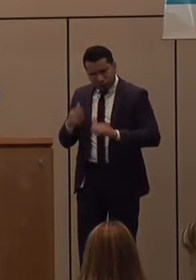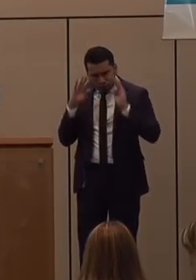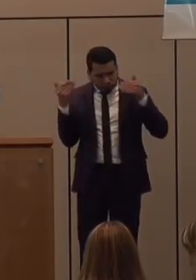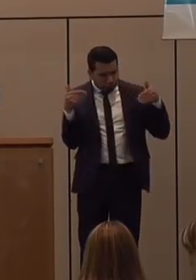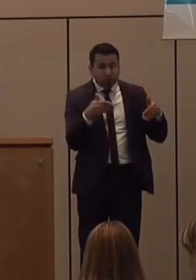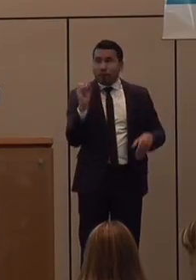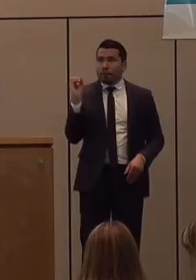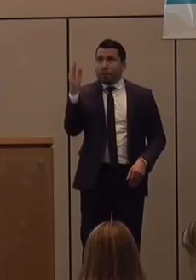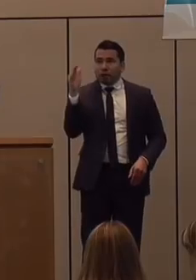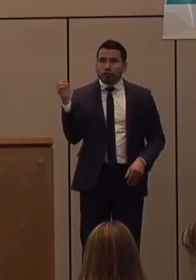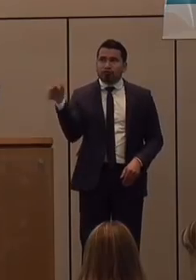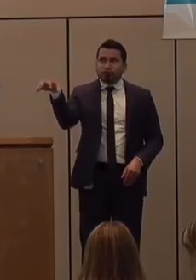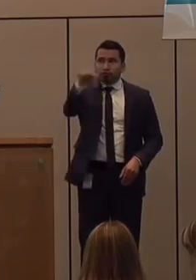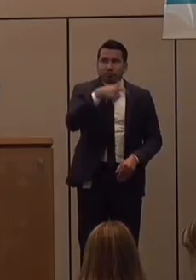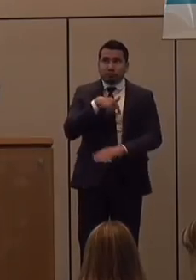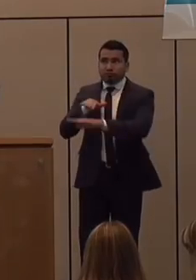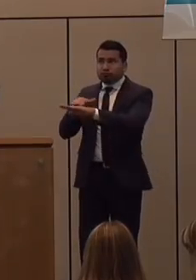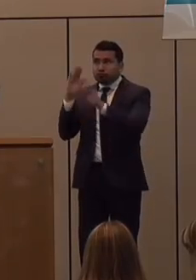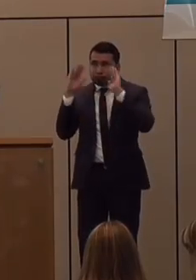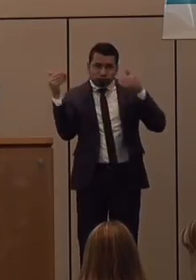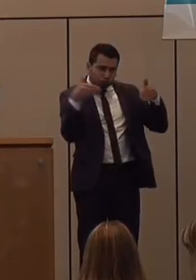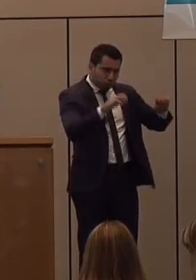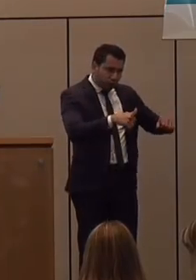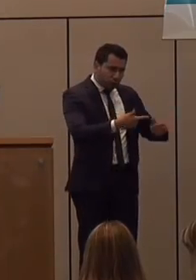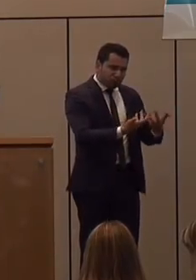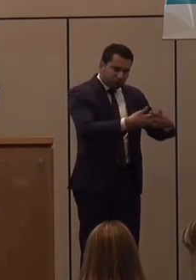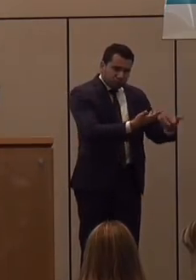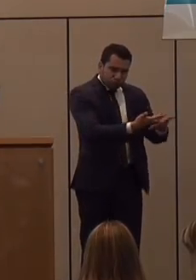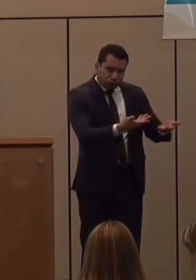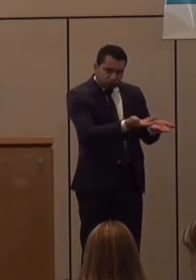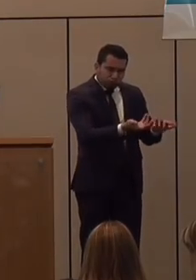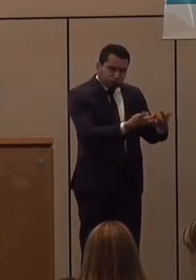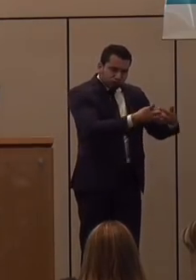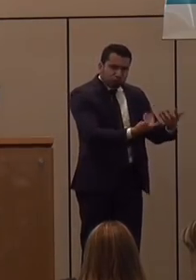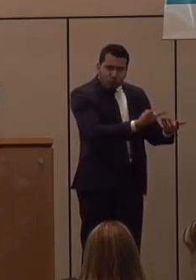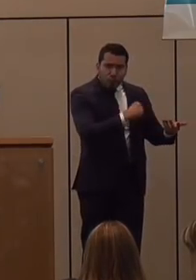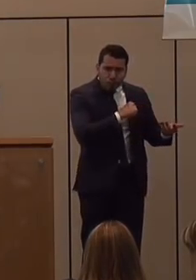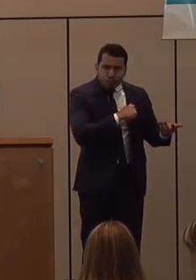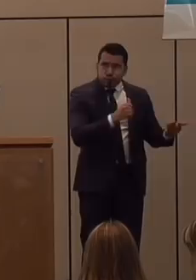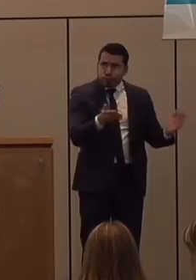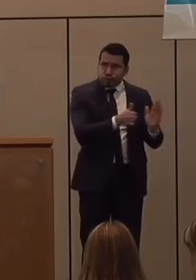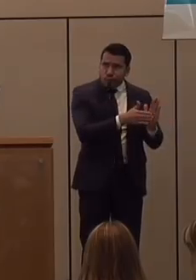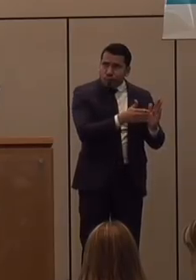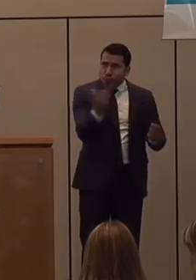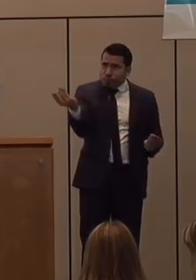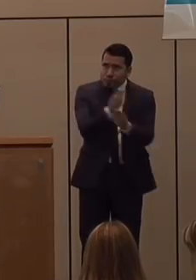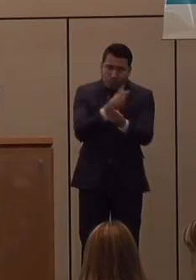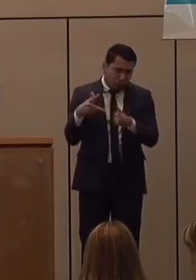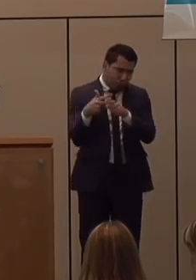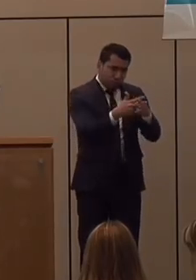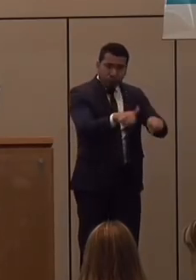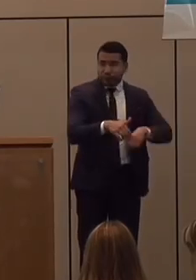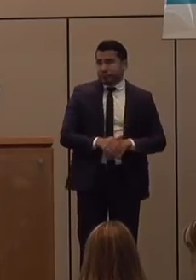banca empieza a aceptar esas garantías mobiliarias a los empresarios especialmente a los empresarios pymes pero no es